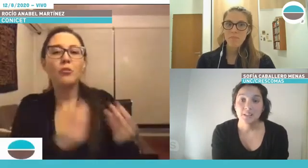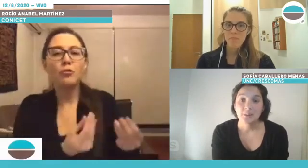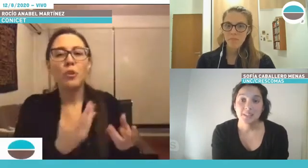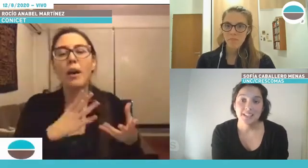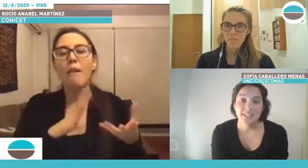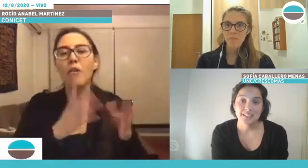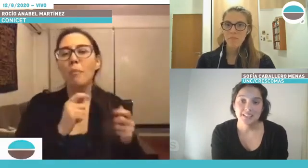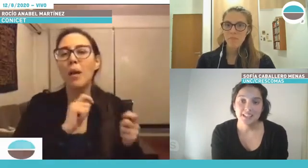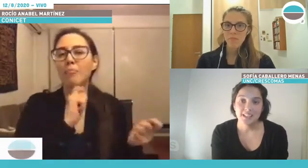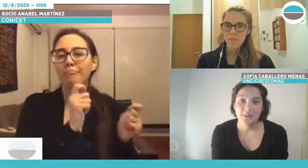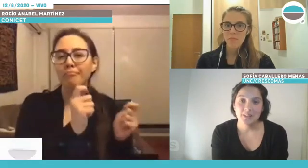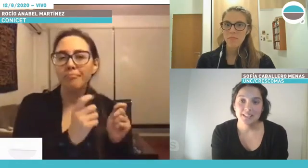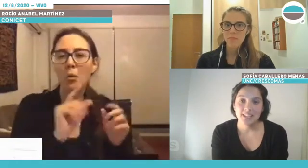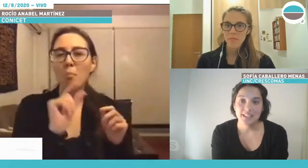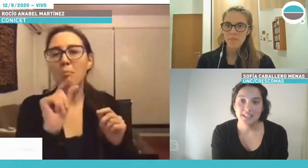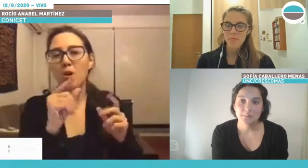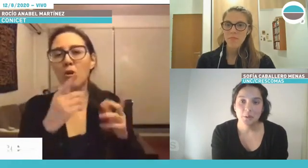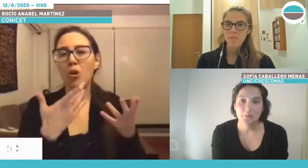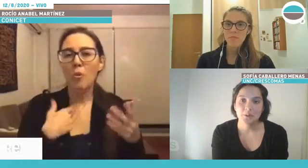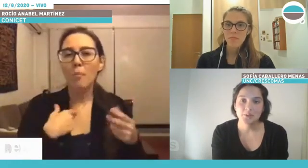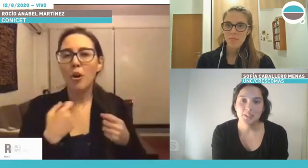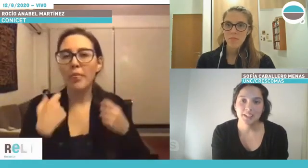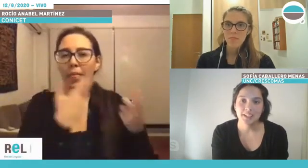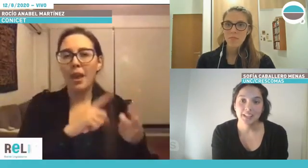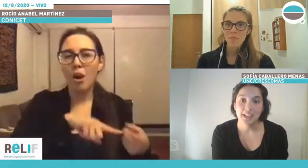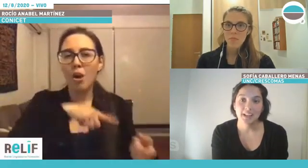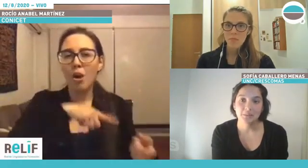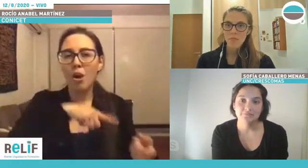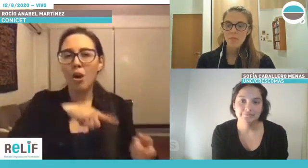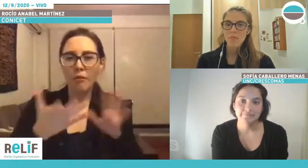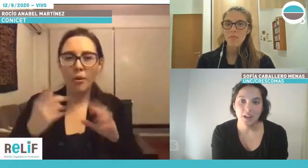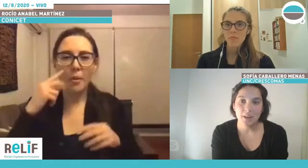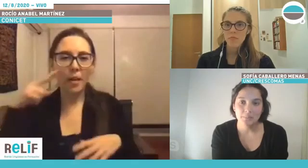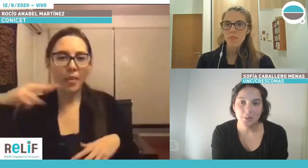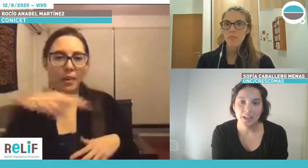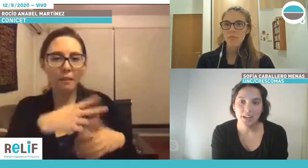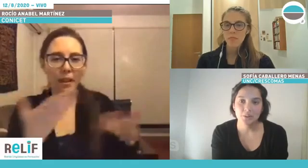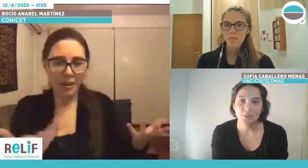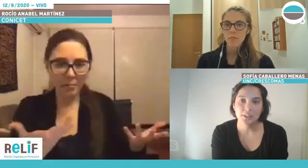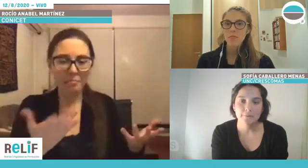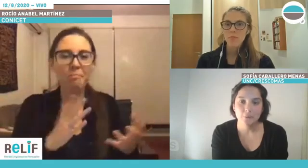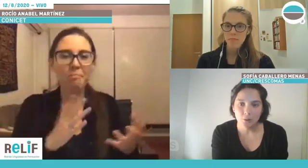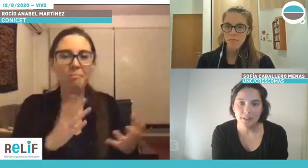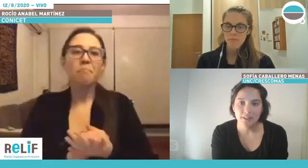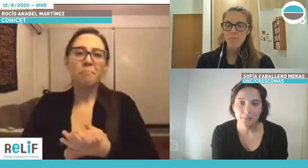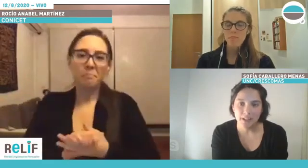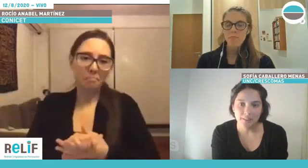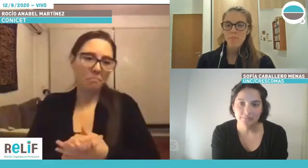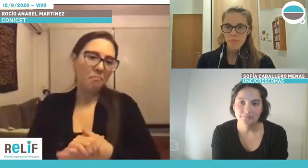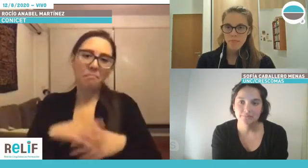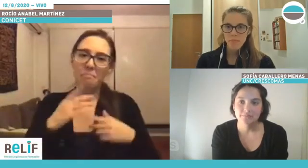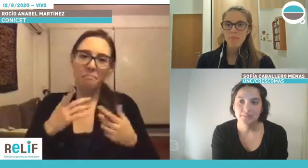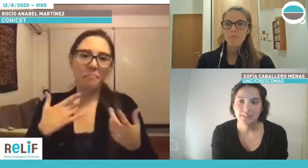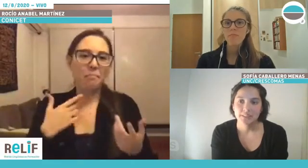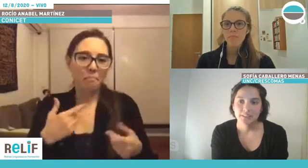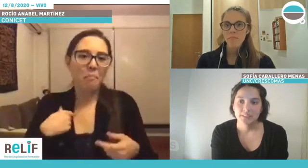Entonces, los lingüistas de lengua de señas podemos, generar un cambio, dar otra forma de